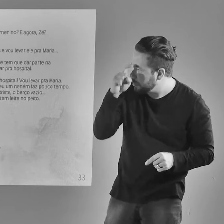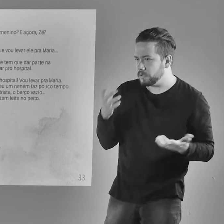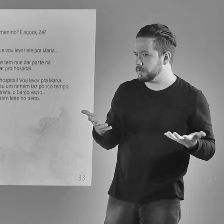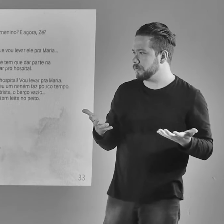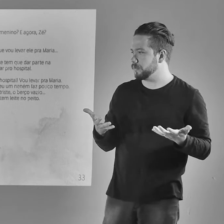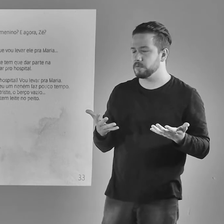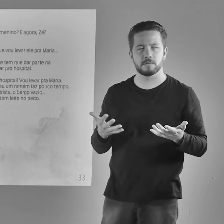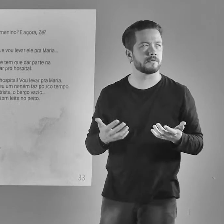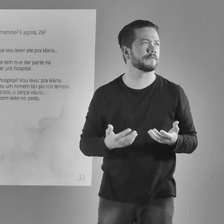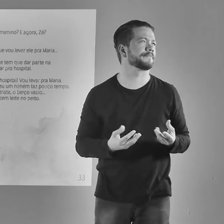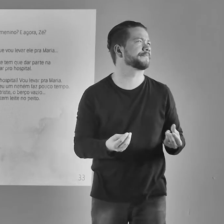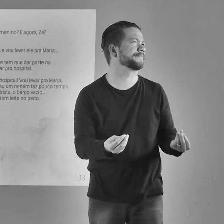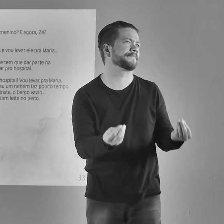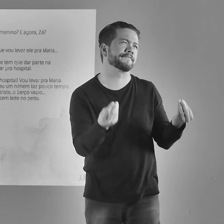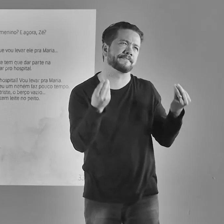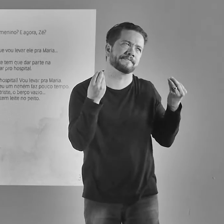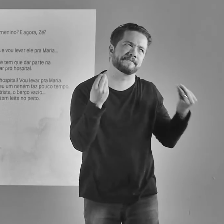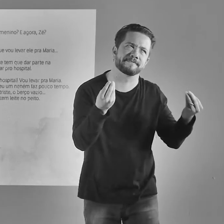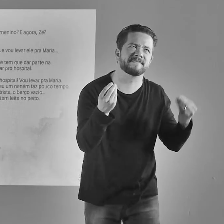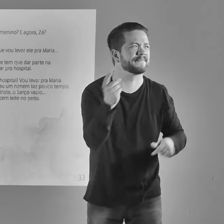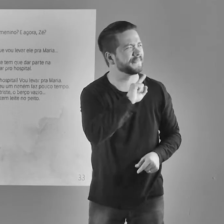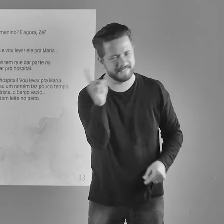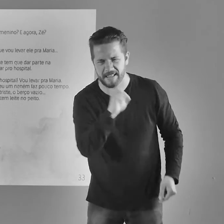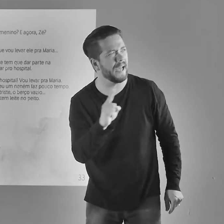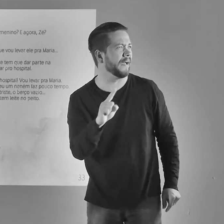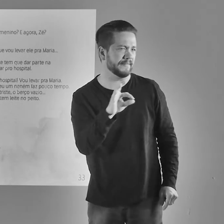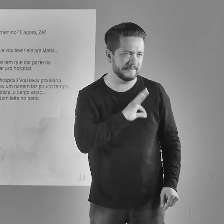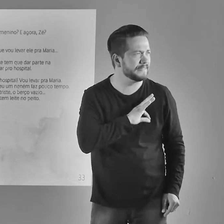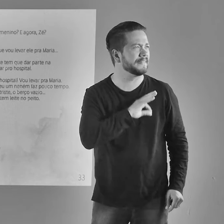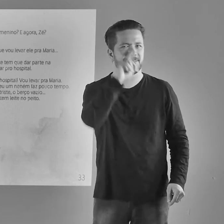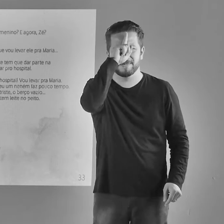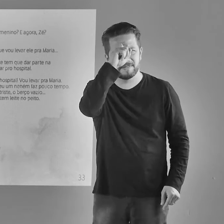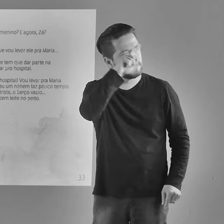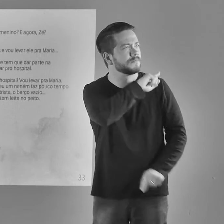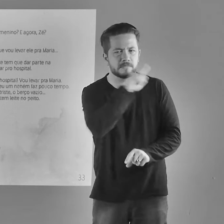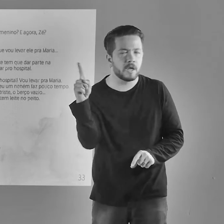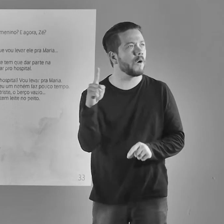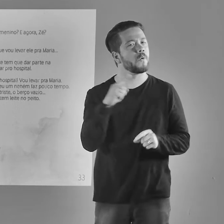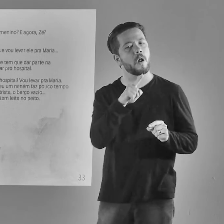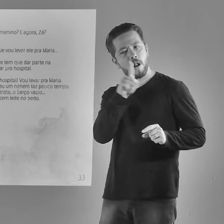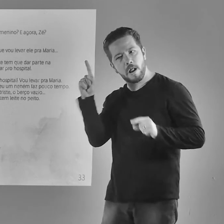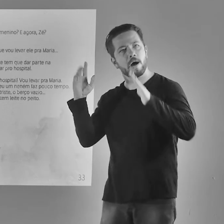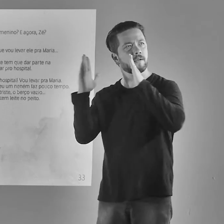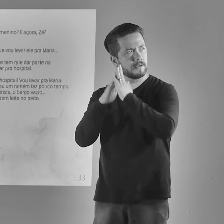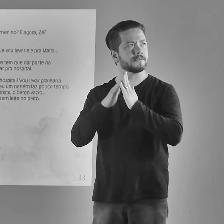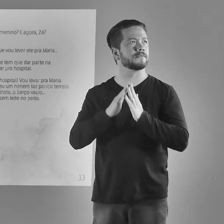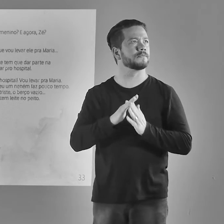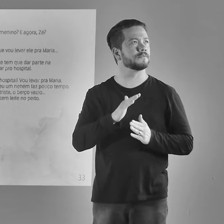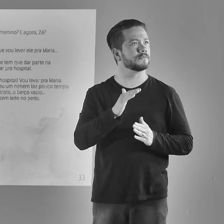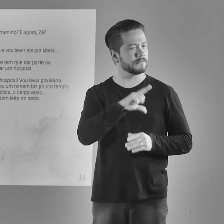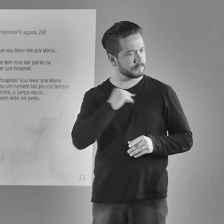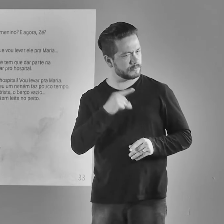hospital. Não, nem polícia, nem hospital. Eu vou levar ele para Maria.